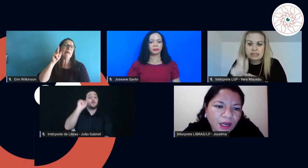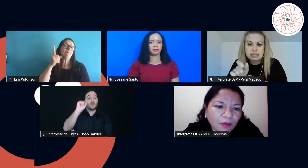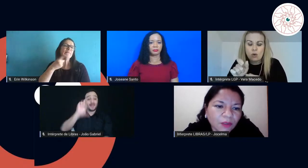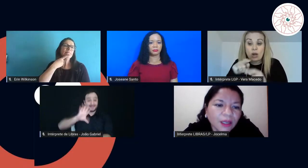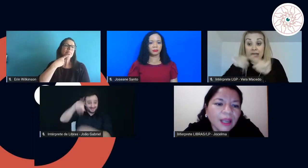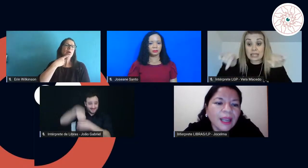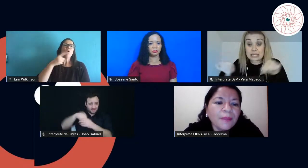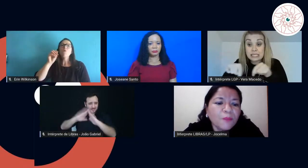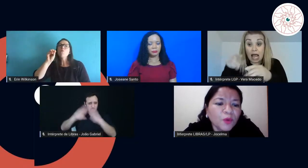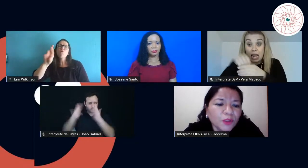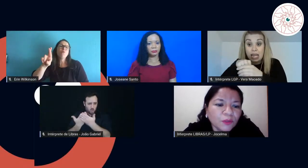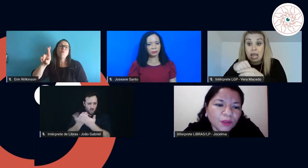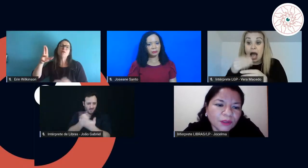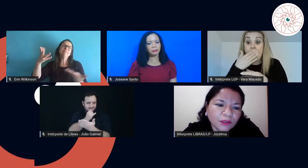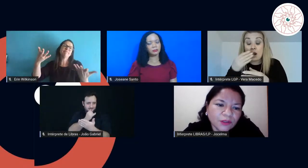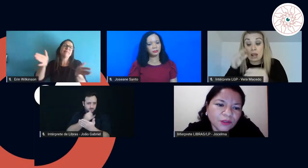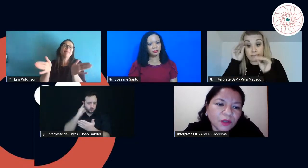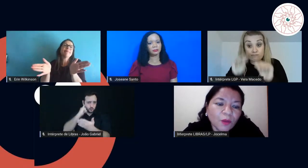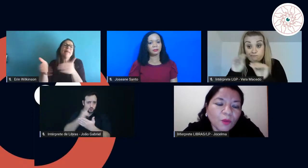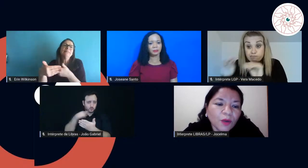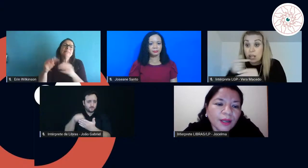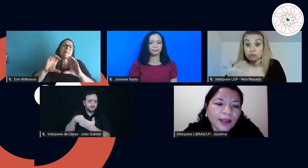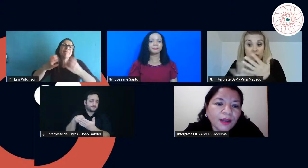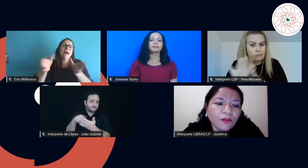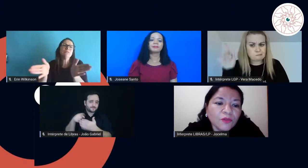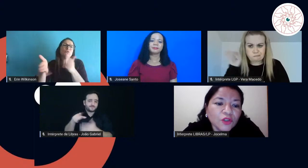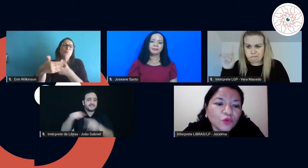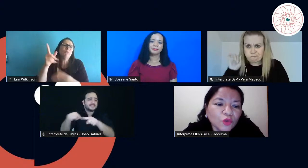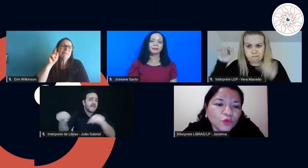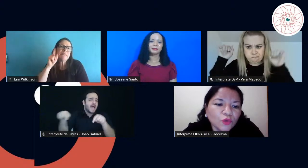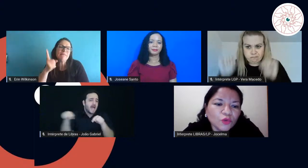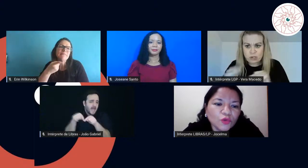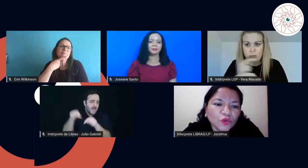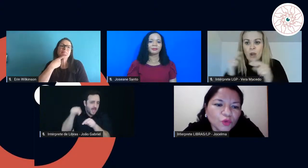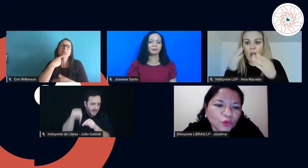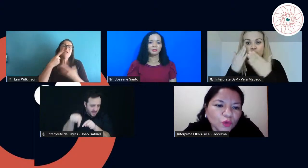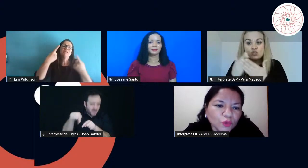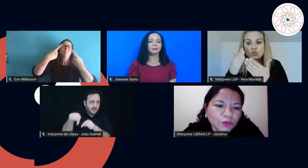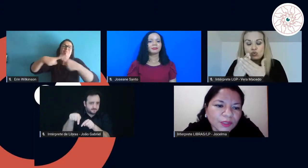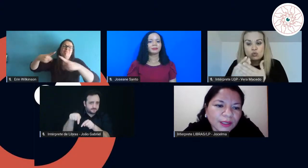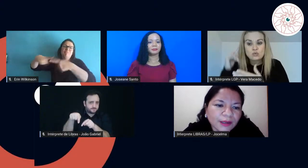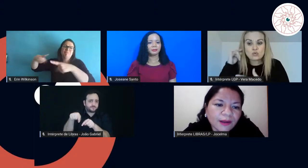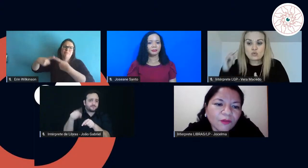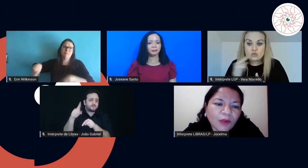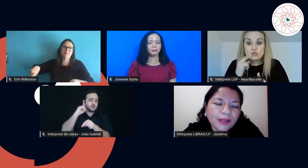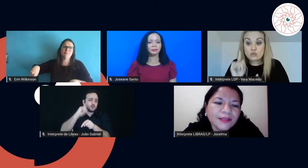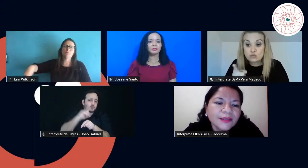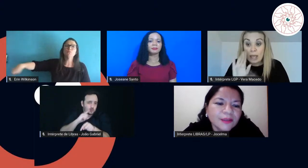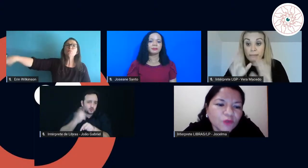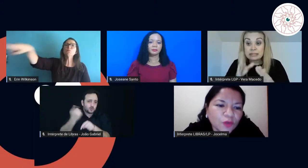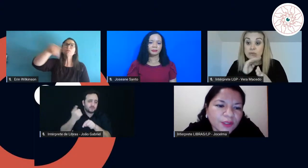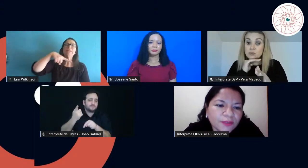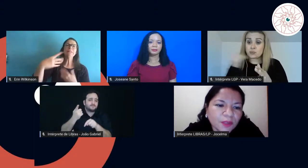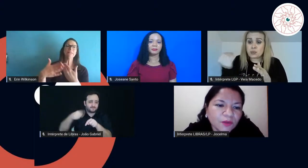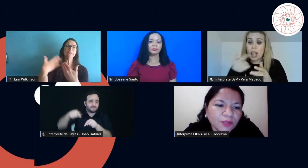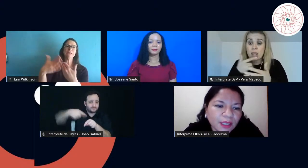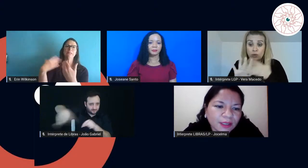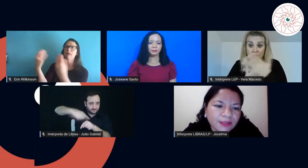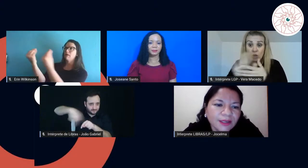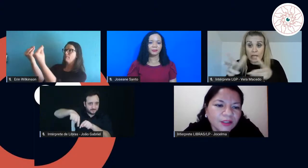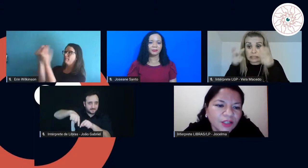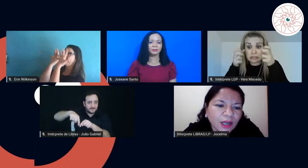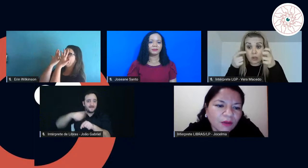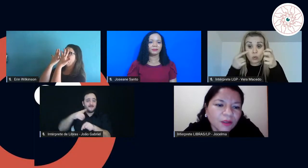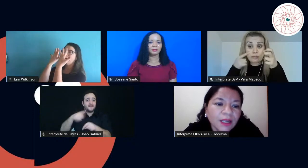em sala de aula é muito importante porque é o estudo dos surdos, né? É a aquisição de conhecimento